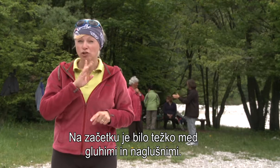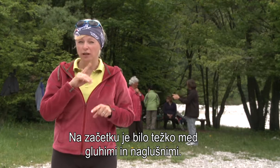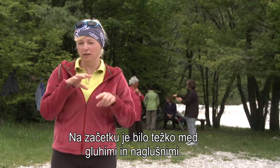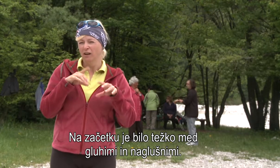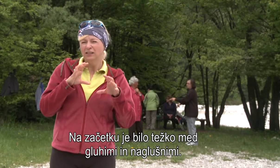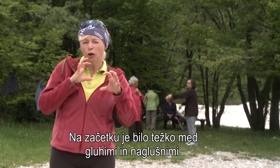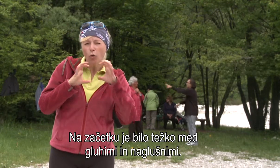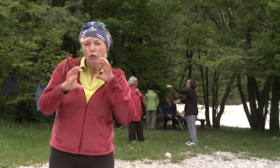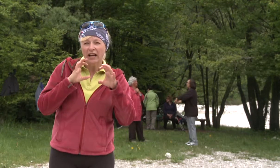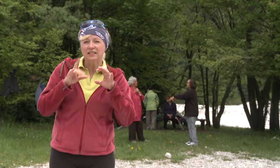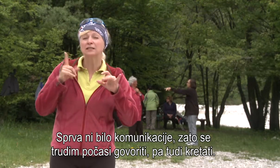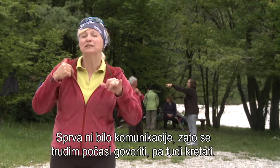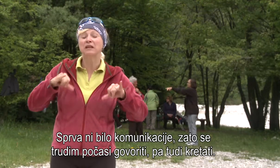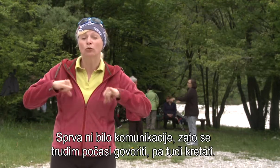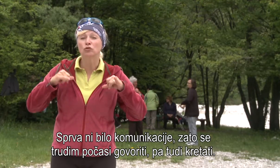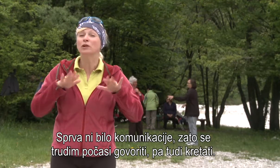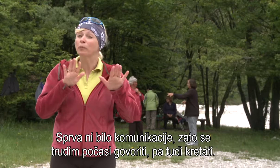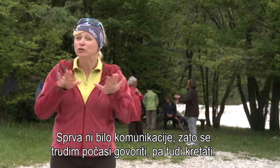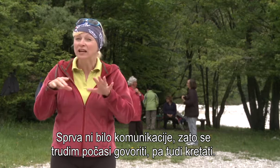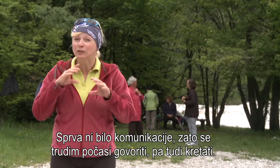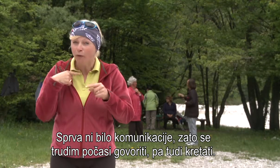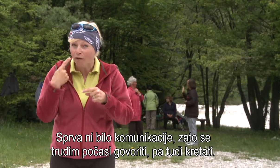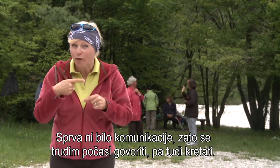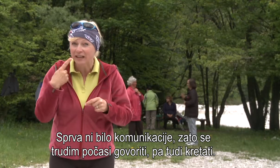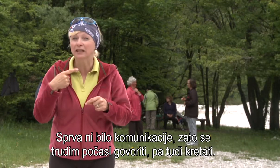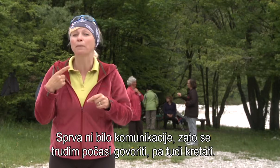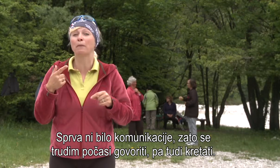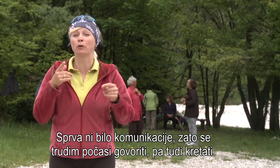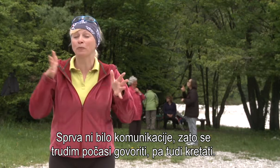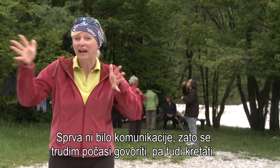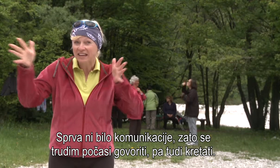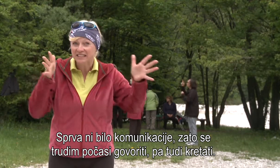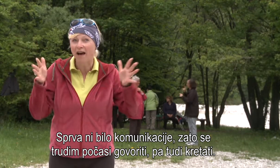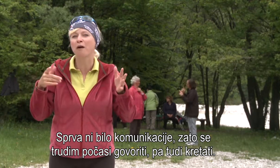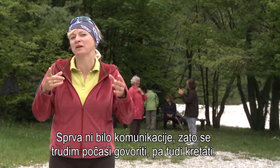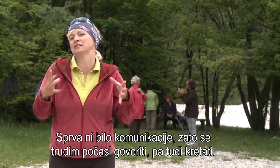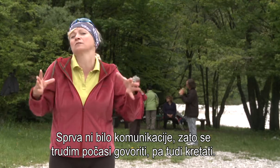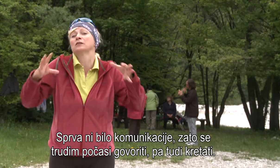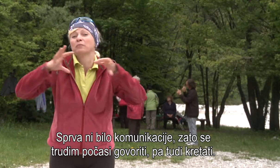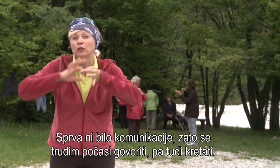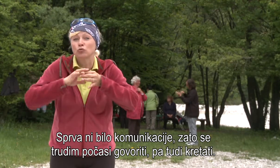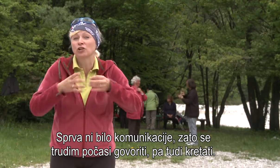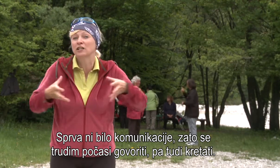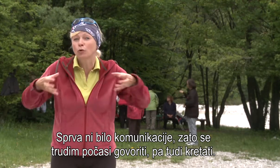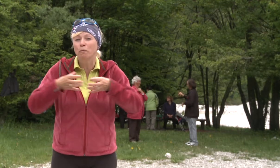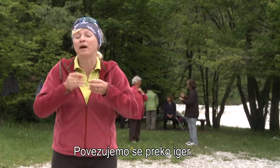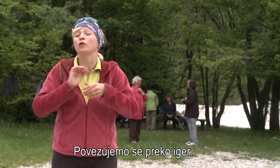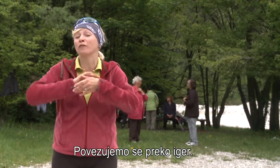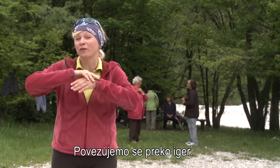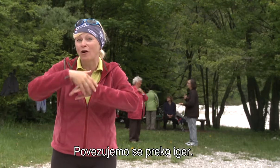nahlučný. Ty komunikaci tak netručili, počas hovorit, pak potom cesta, pak cesty tručili, skupají